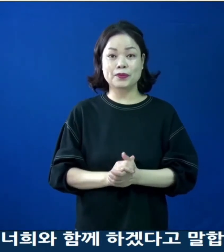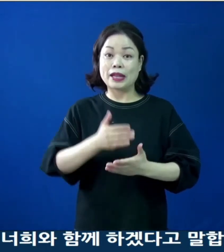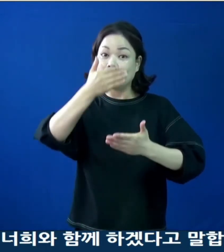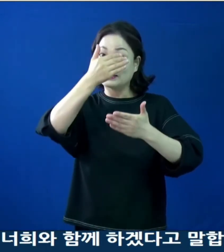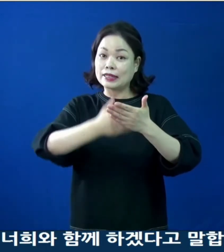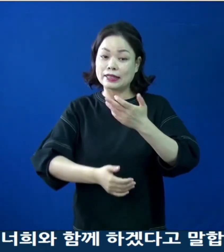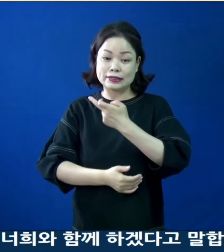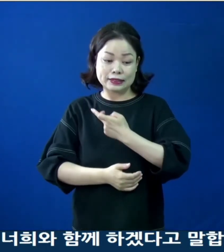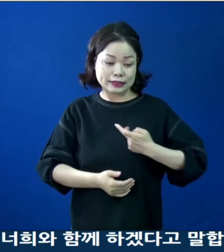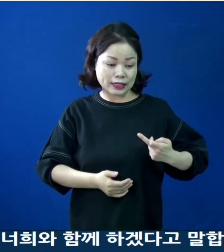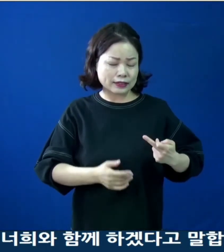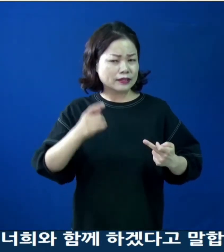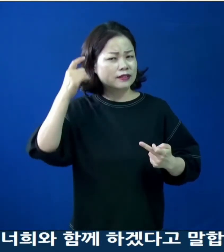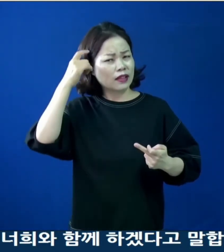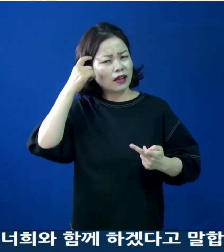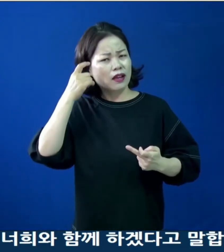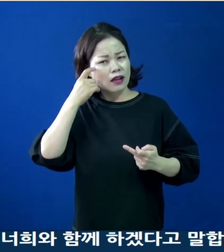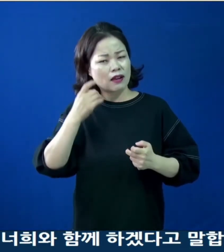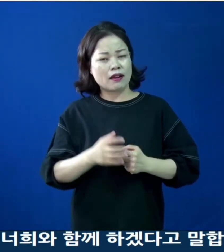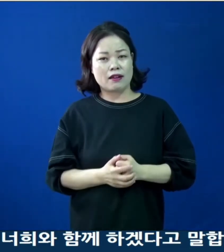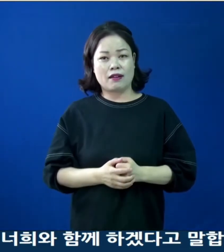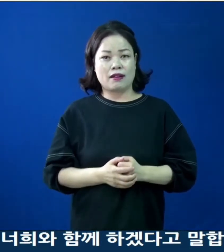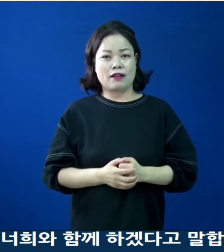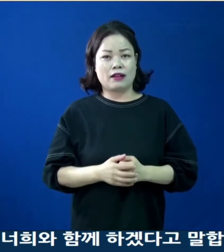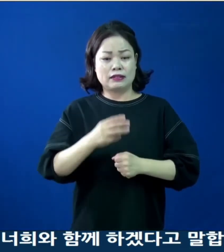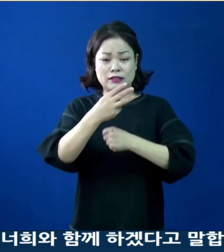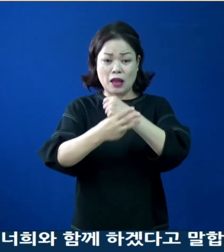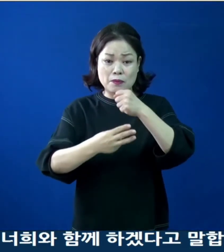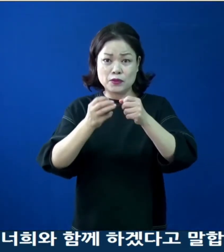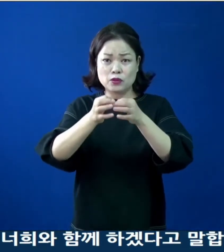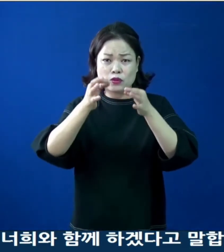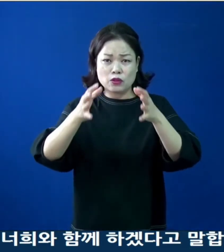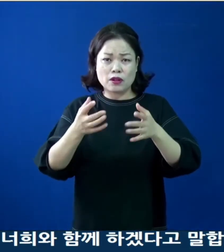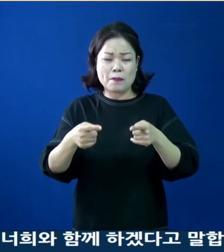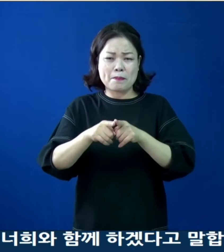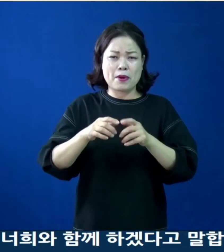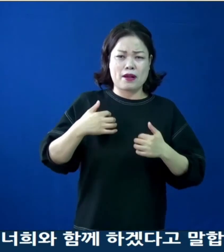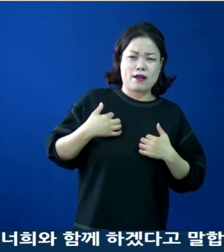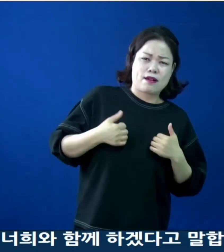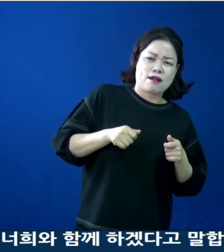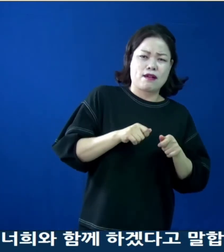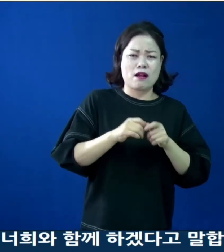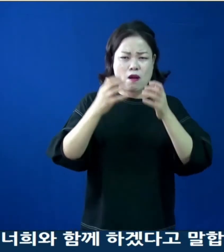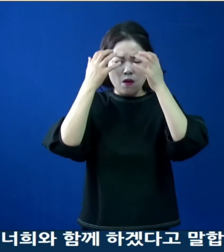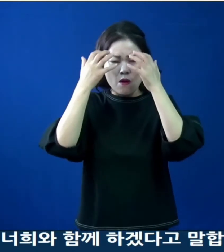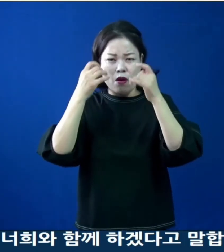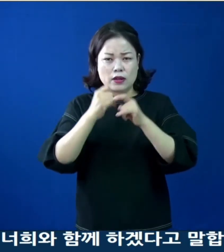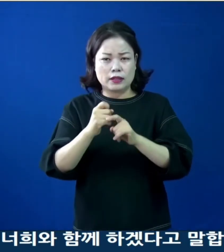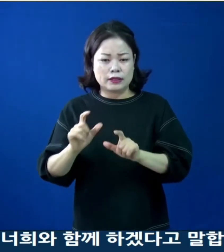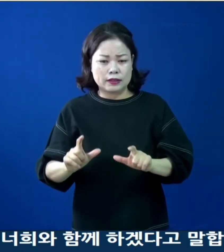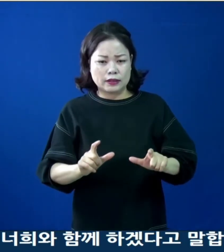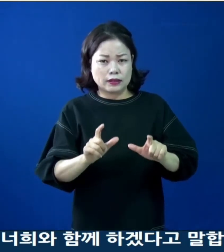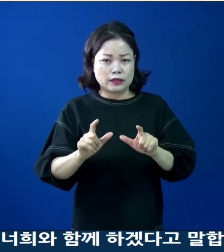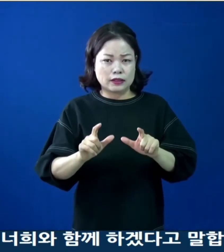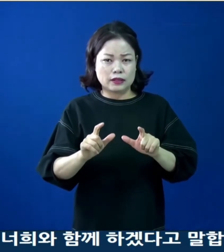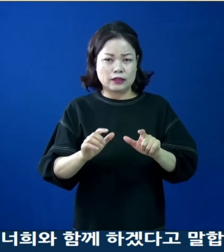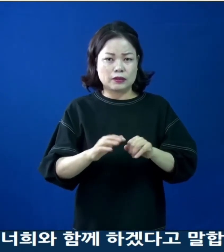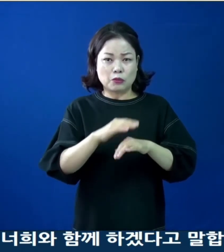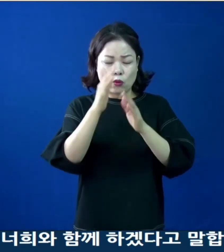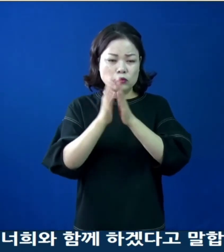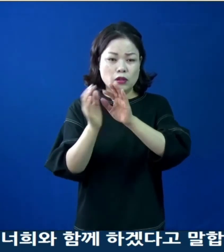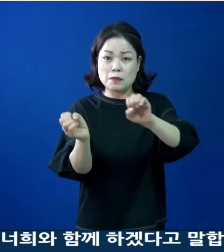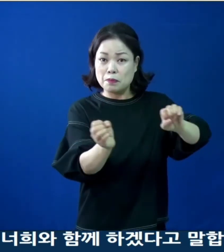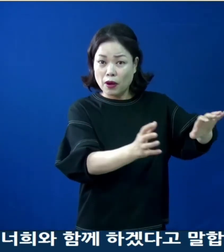남겨질 제자들을 한번 생각해 보십시오. 3년이나 예수님과 동거동락했습니다. 자기의 생계를 다 뒤로 하고 배를